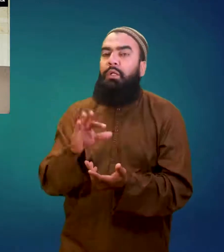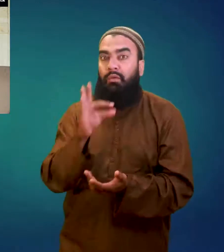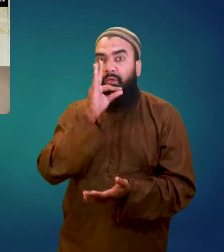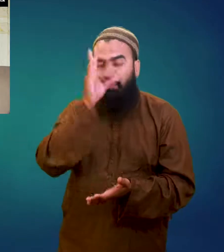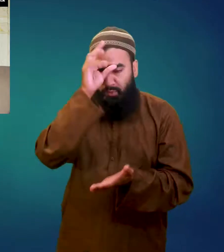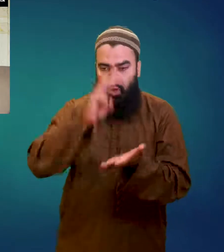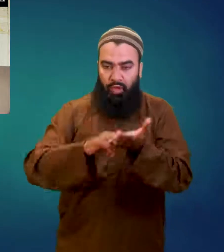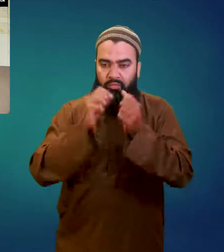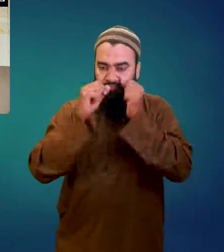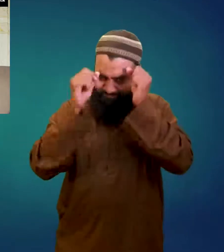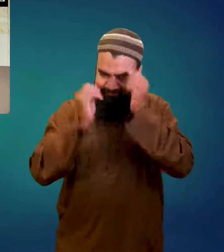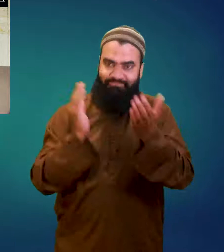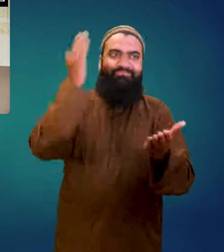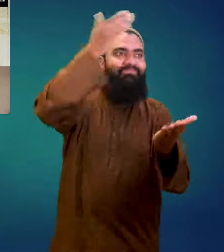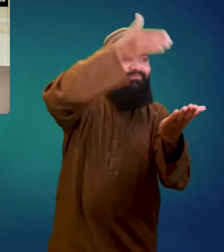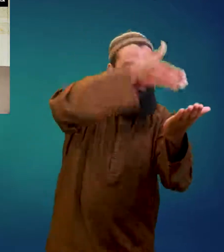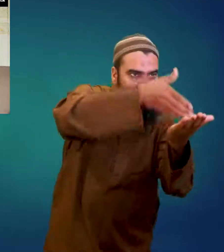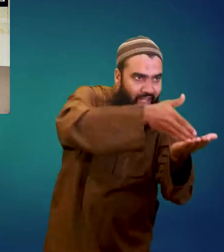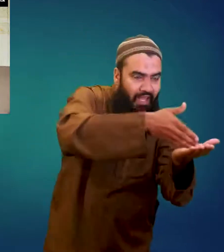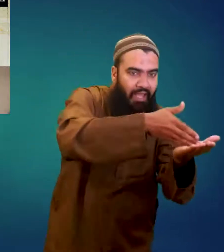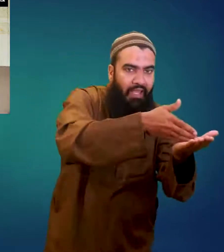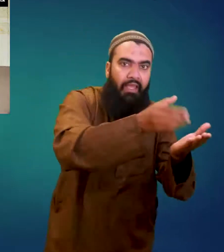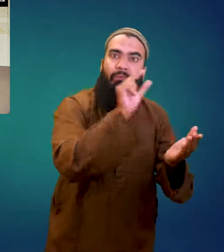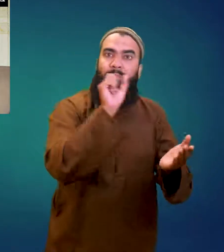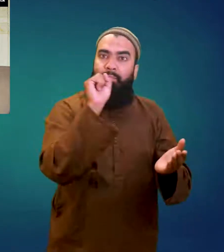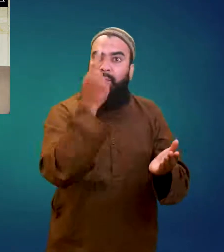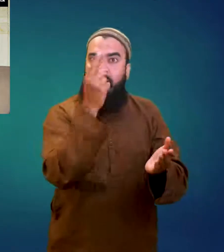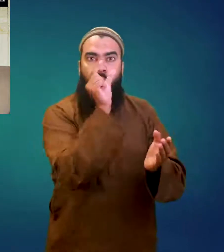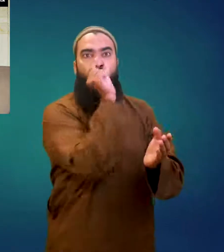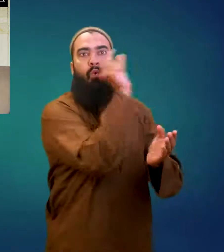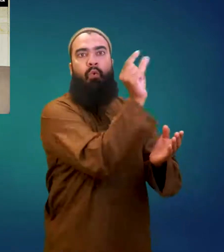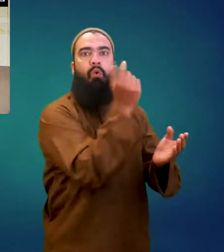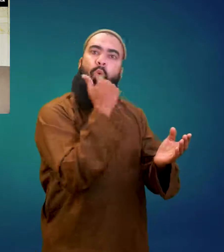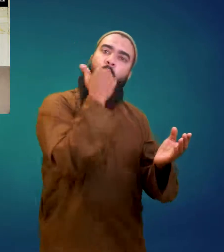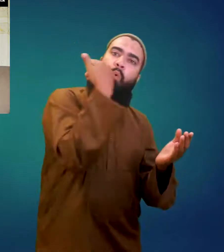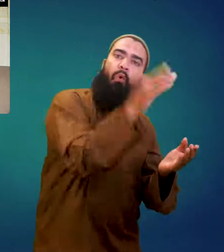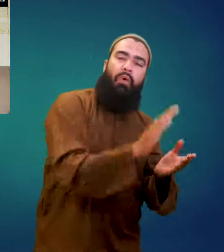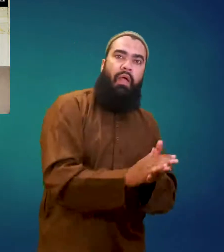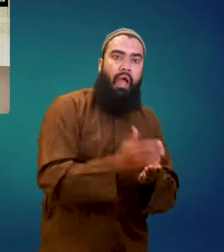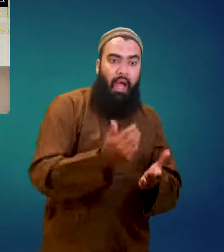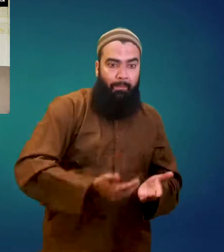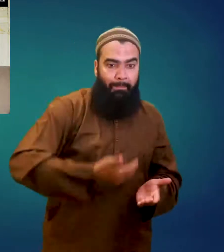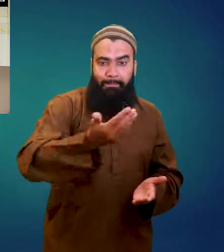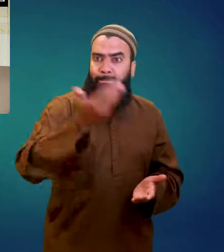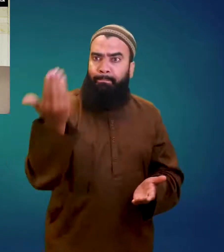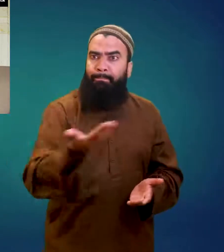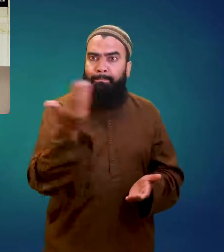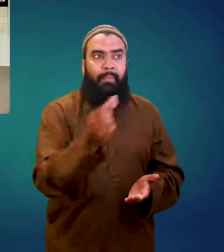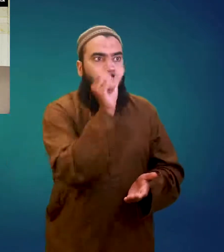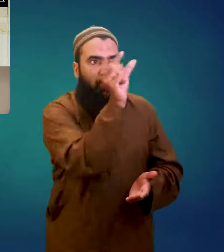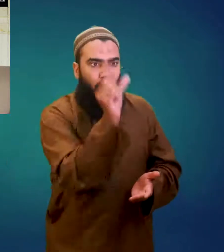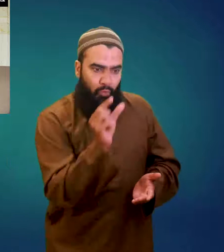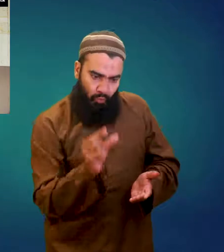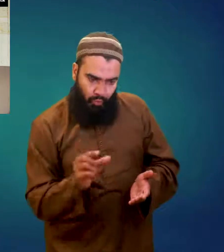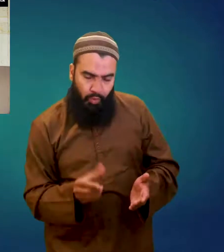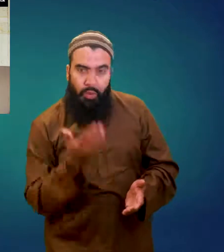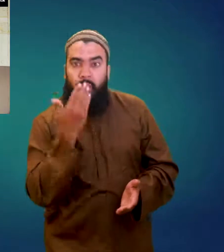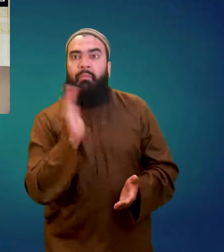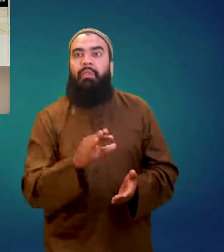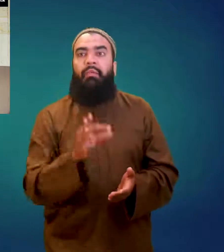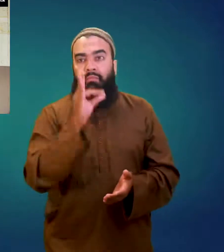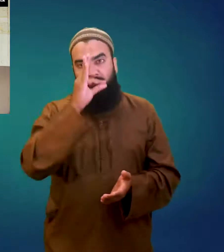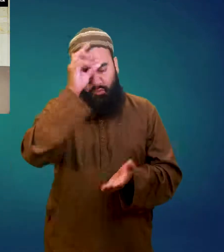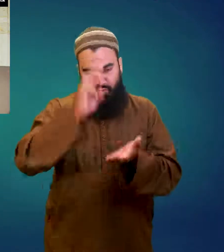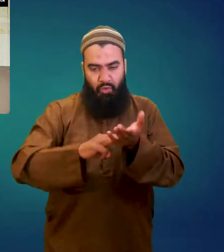وسلم کی بعثت کے ساتھ ہی ہو گئی تھی۔ آپ صلی اللہ علیہ وسلم کا مبعوث ہونا